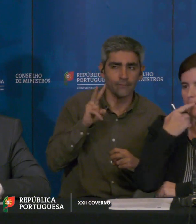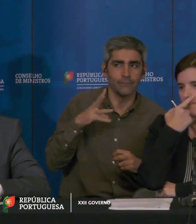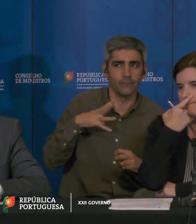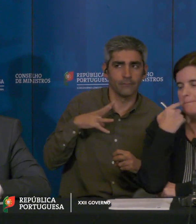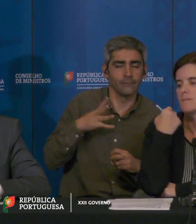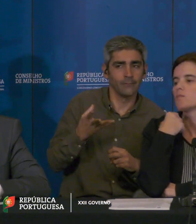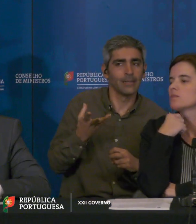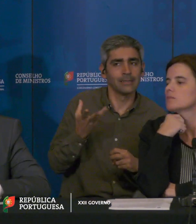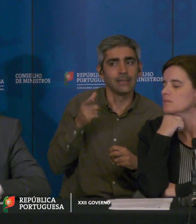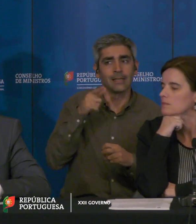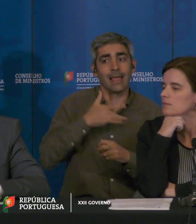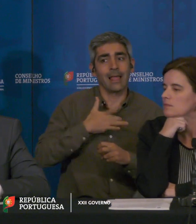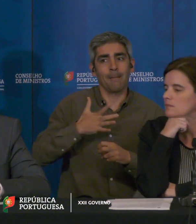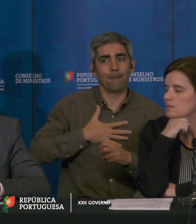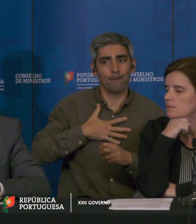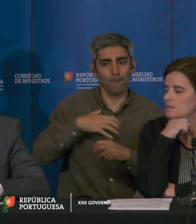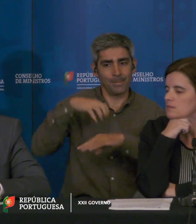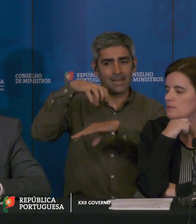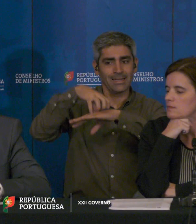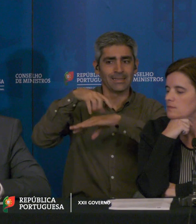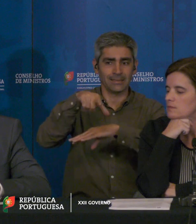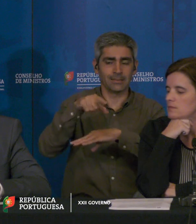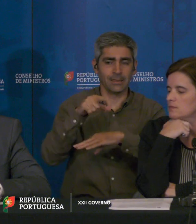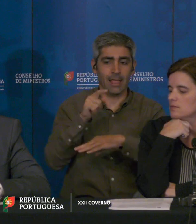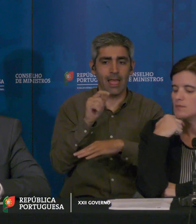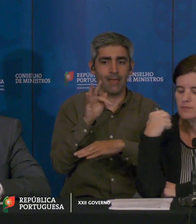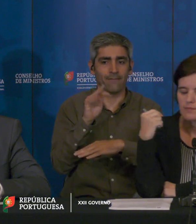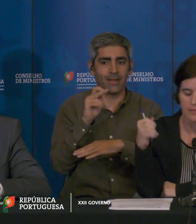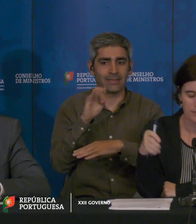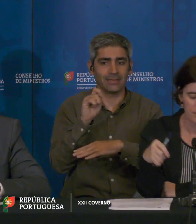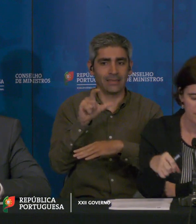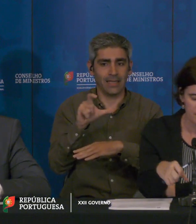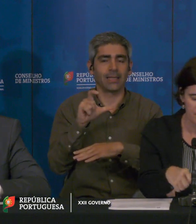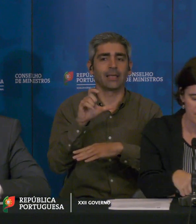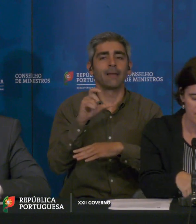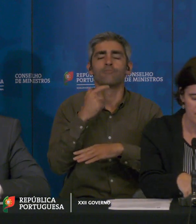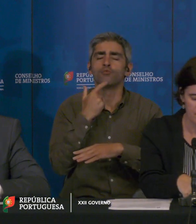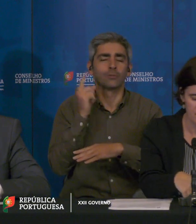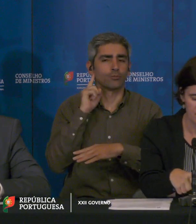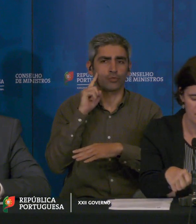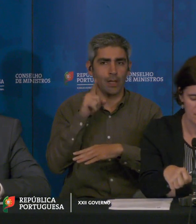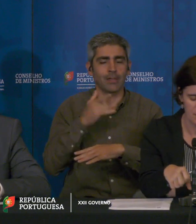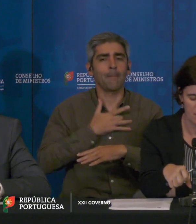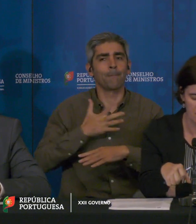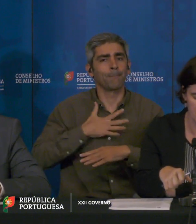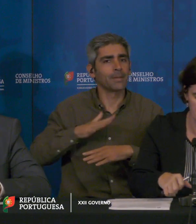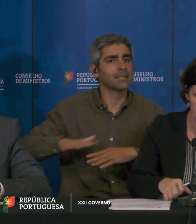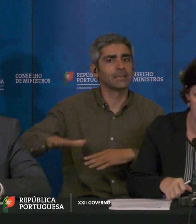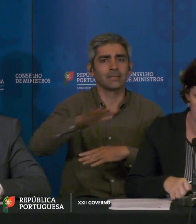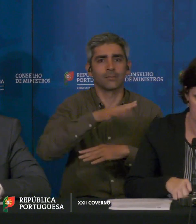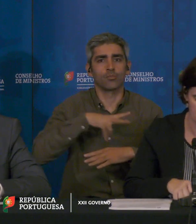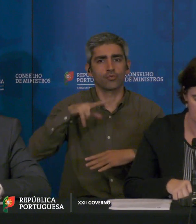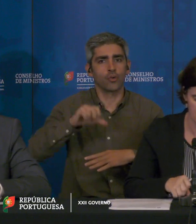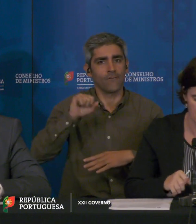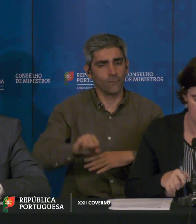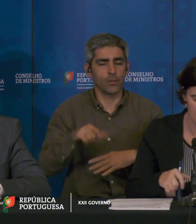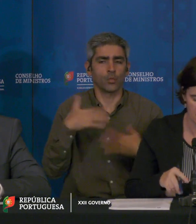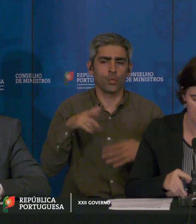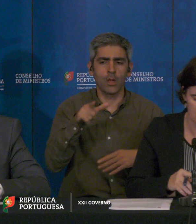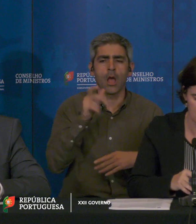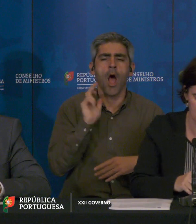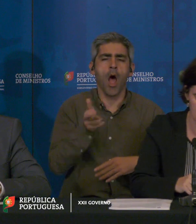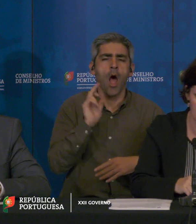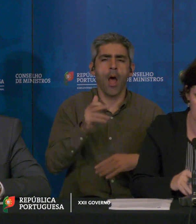a EFASEC é uma empresa importante no tecido industrial português, é uma empresa centenária, com